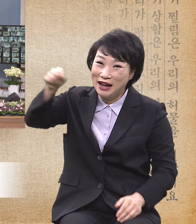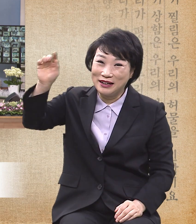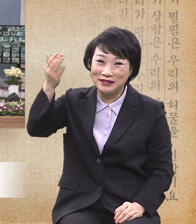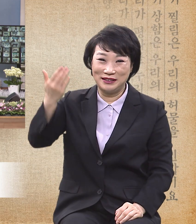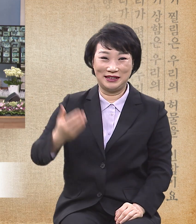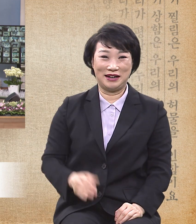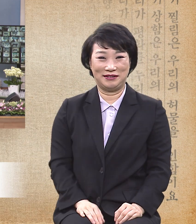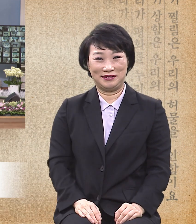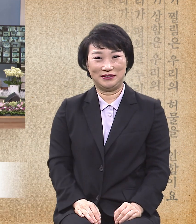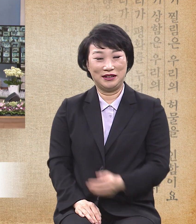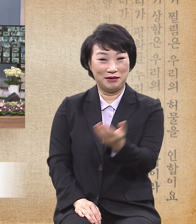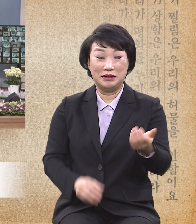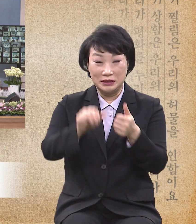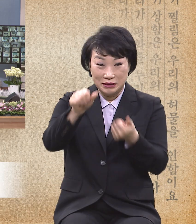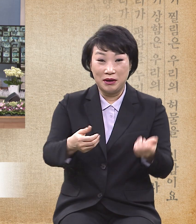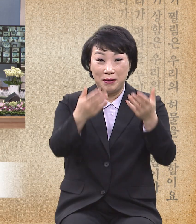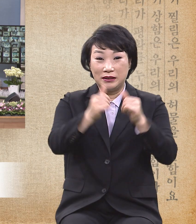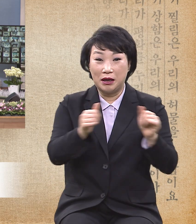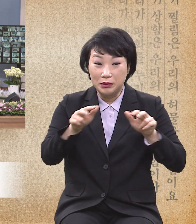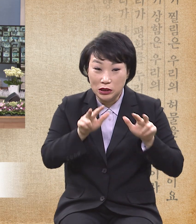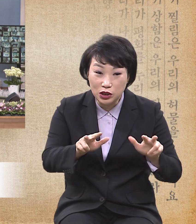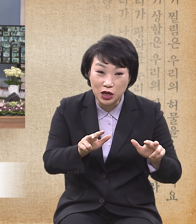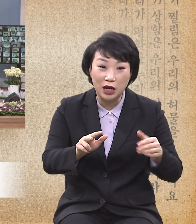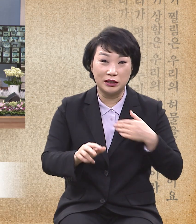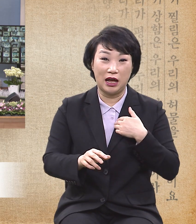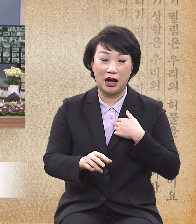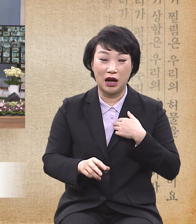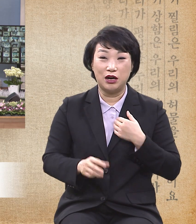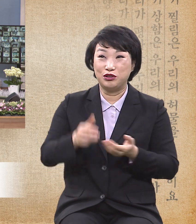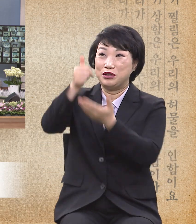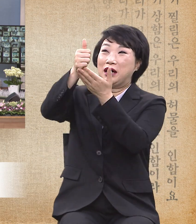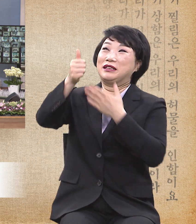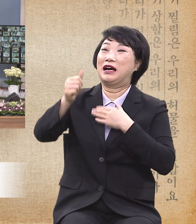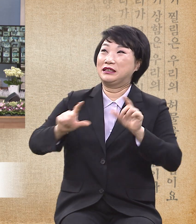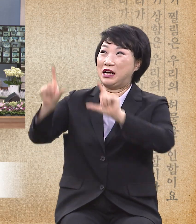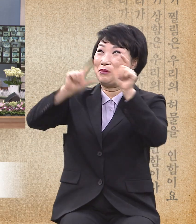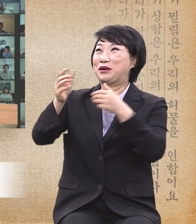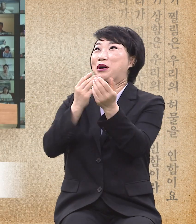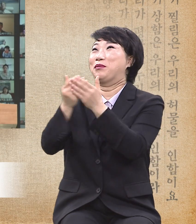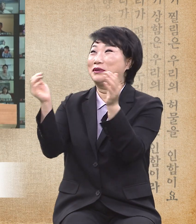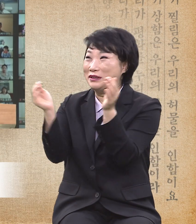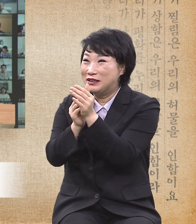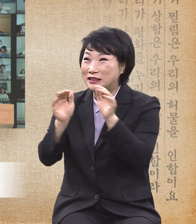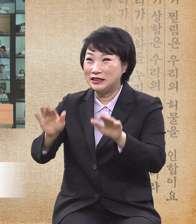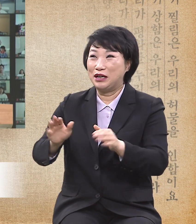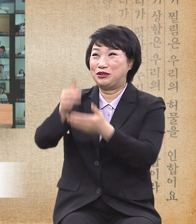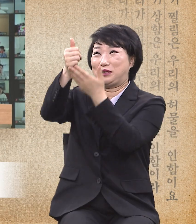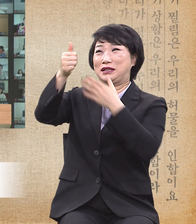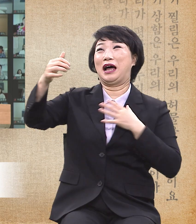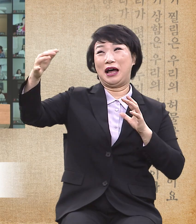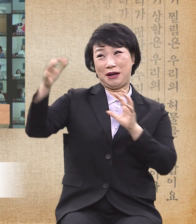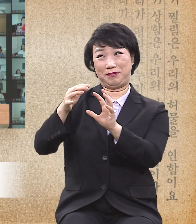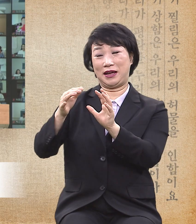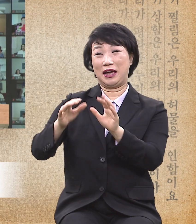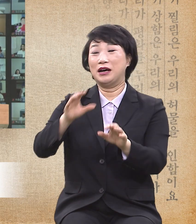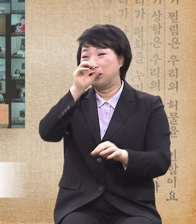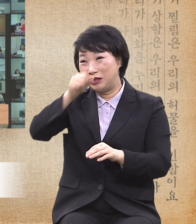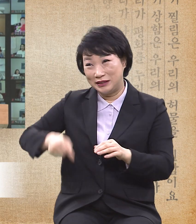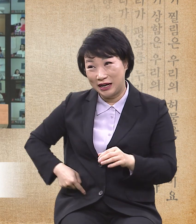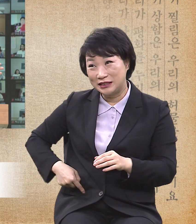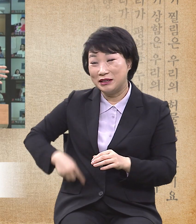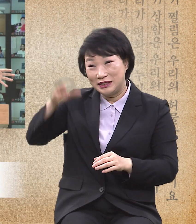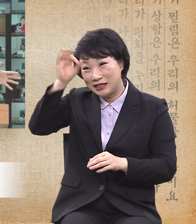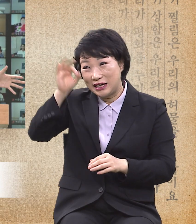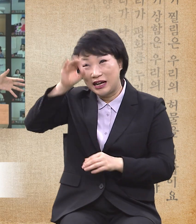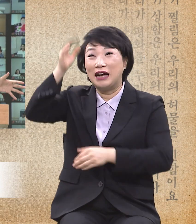말이요. 침례받은 자는 이제는 내가 죽음과 삶의 경험을 했으니 우리 주님과 더불어 선한 양심을